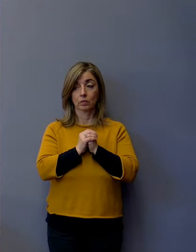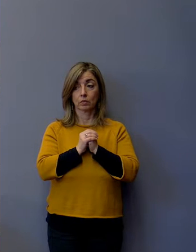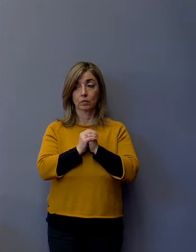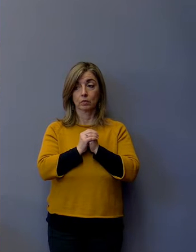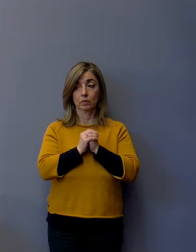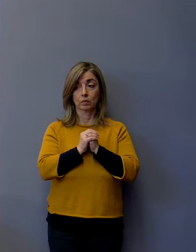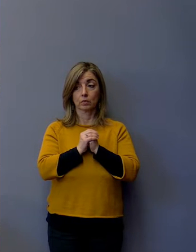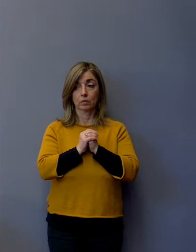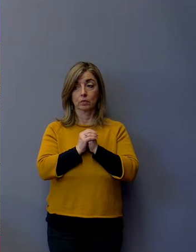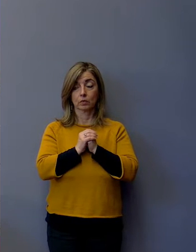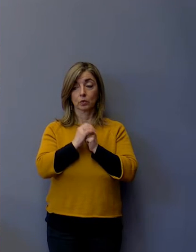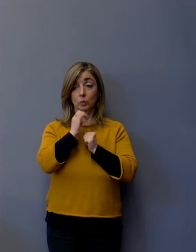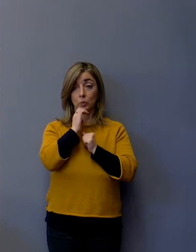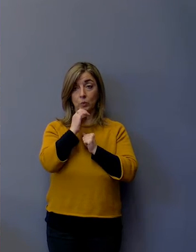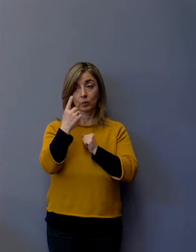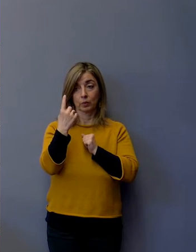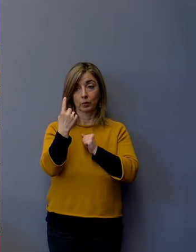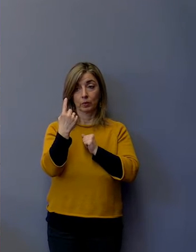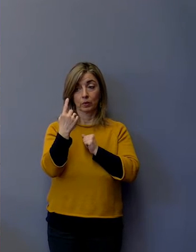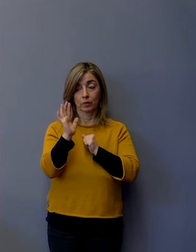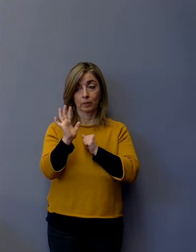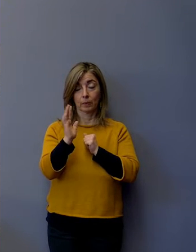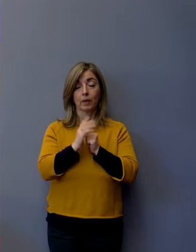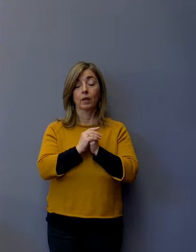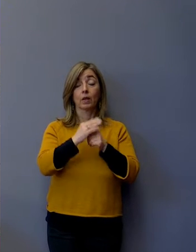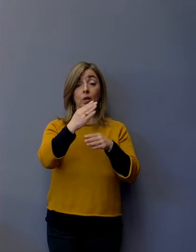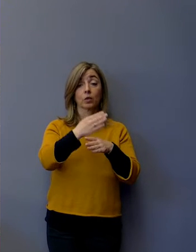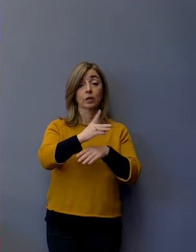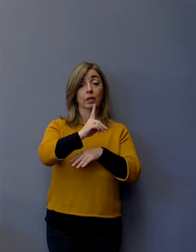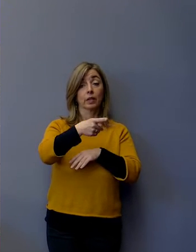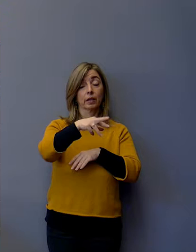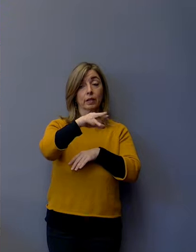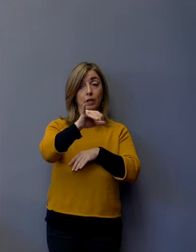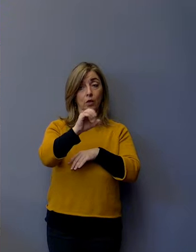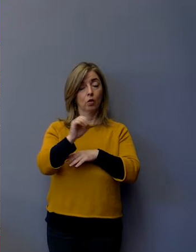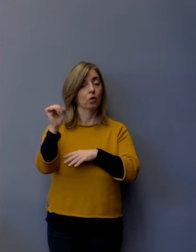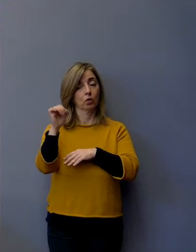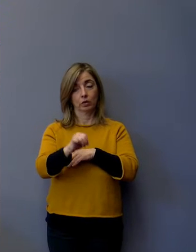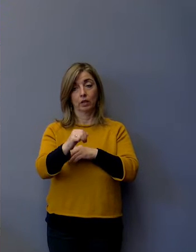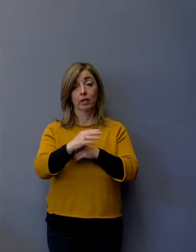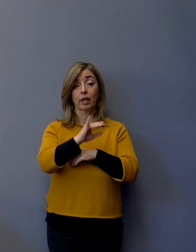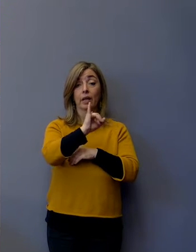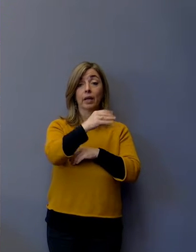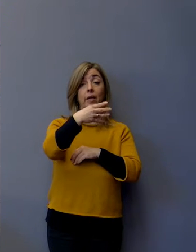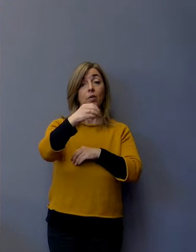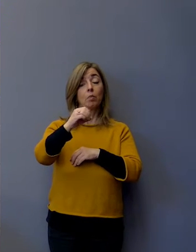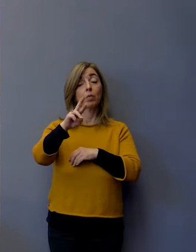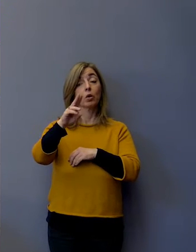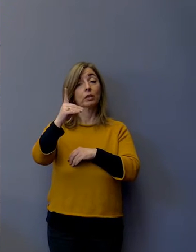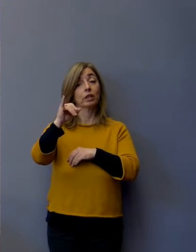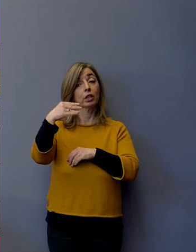per consigliere grillo contrario consigliere mario consiglieri